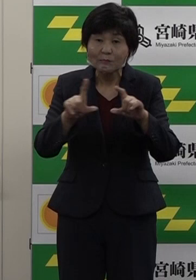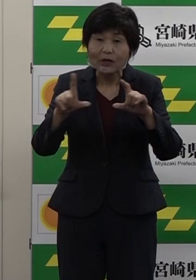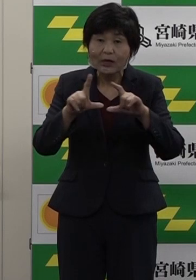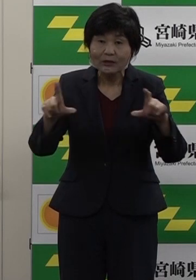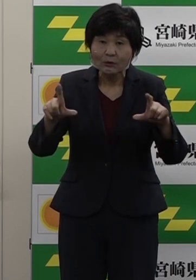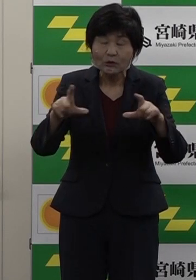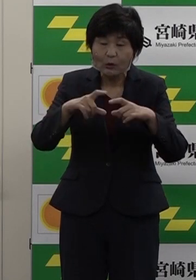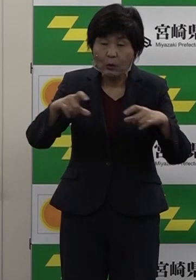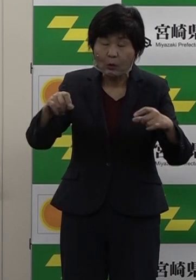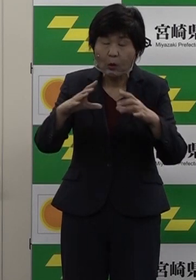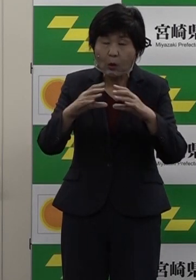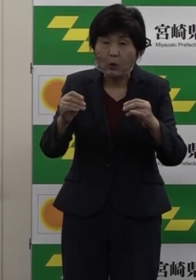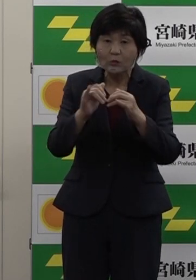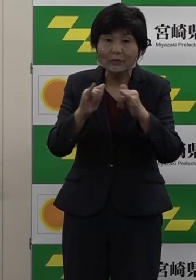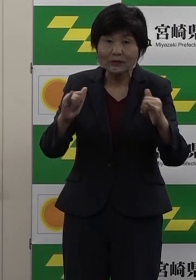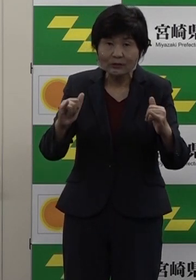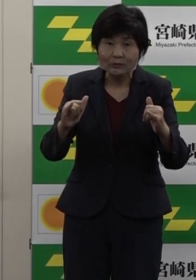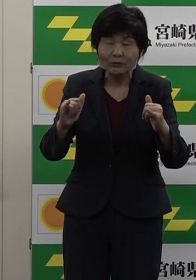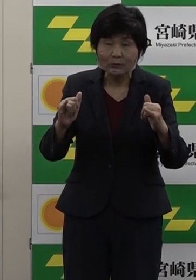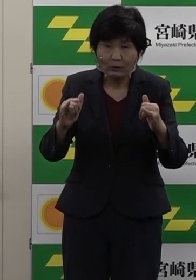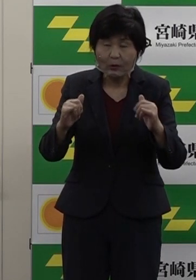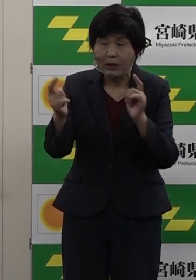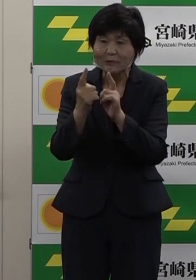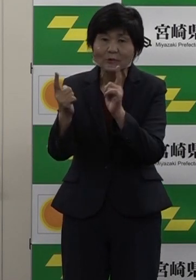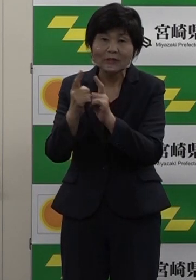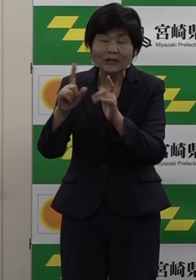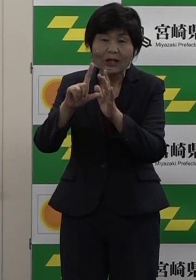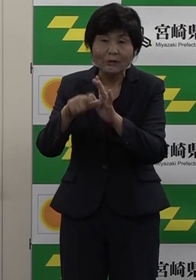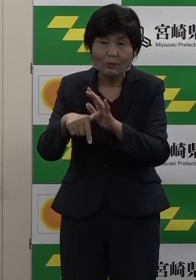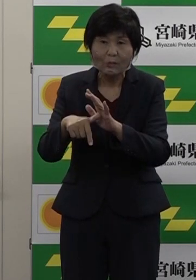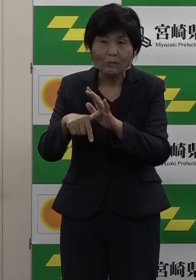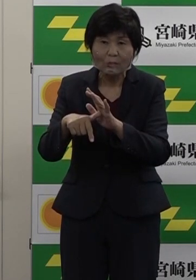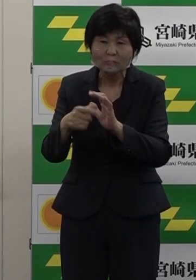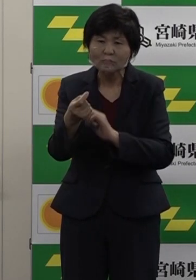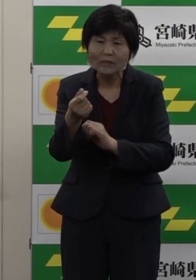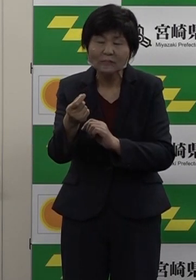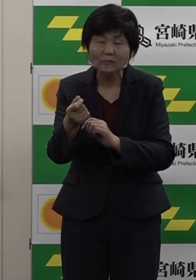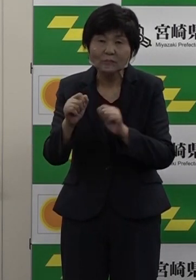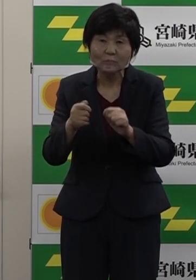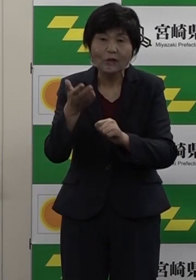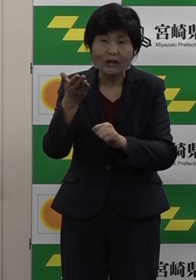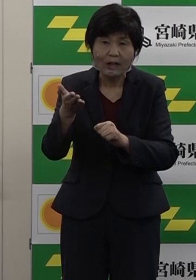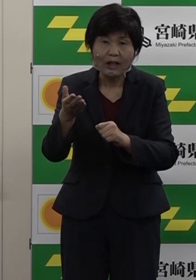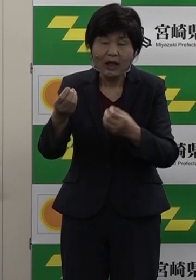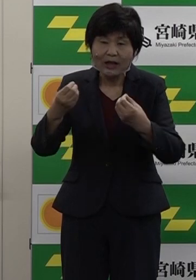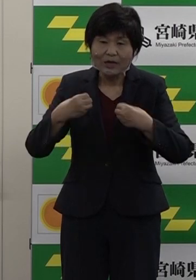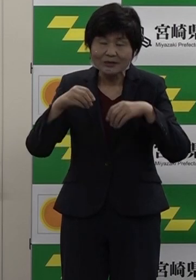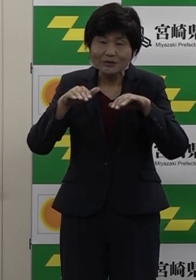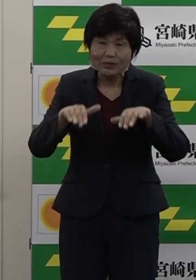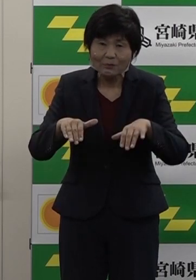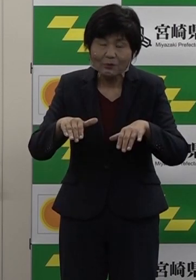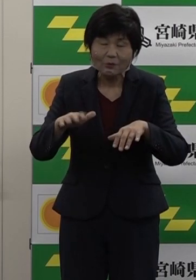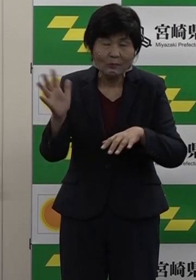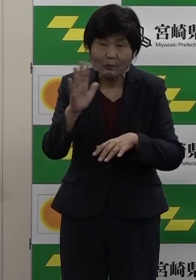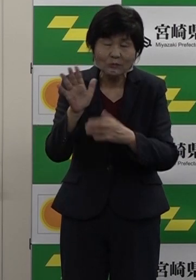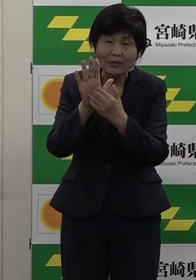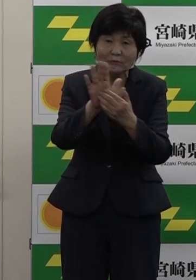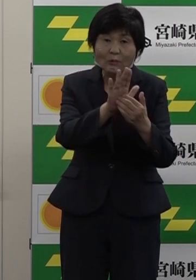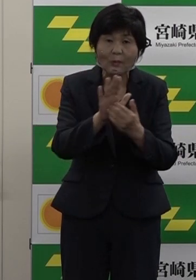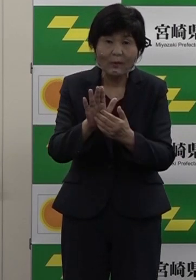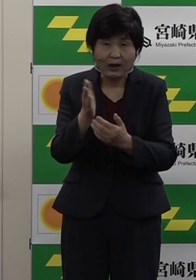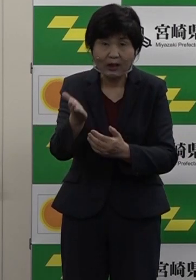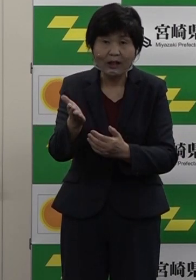民と接する機会というのをいかに減らしていき、その感染というものを発生をさせないのかというです